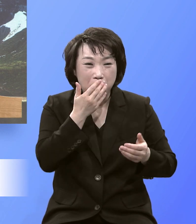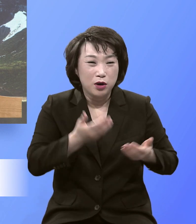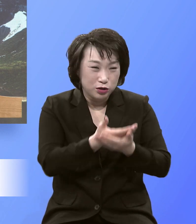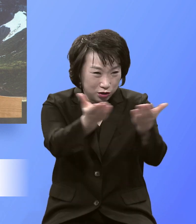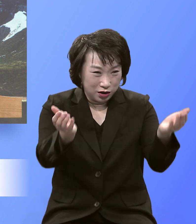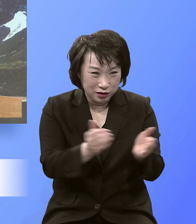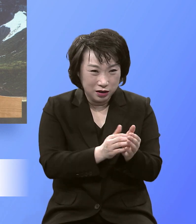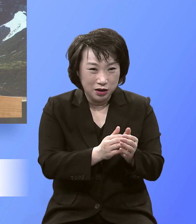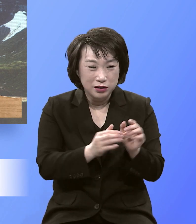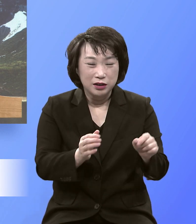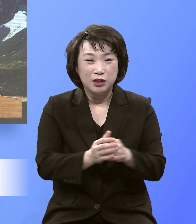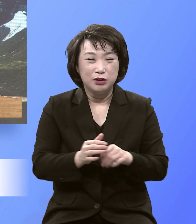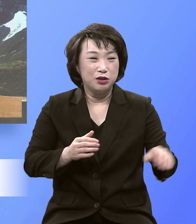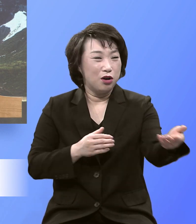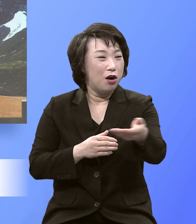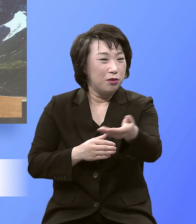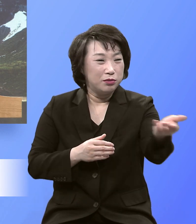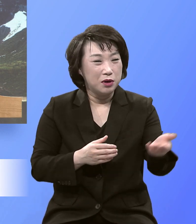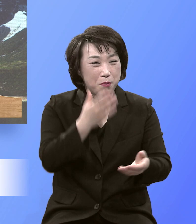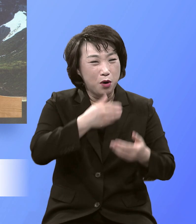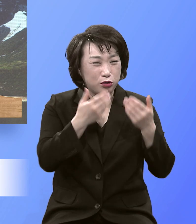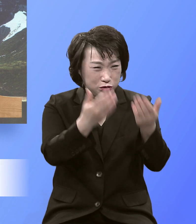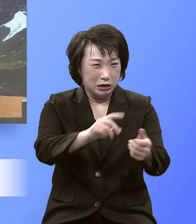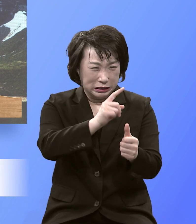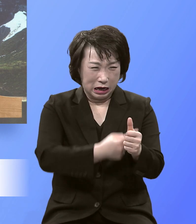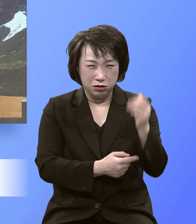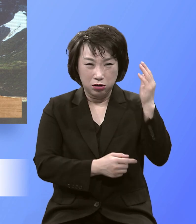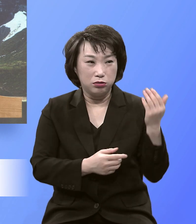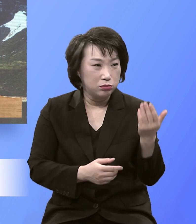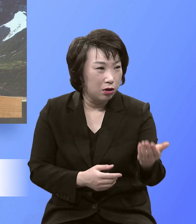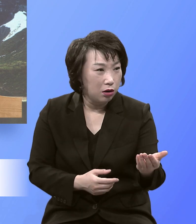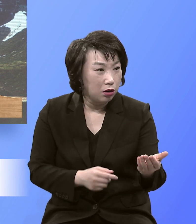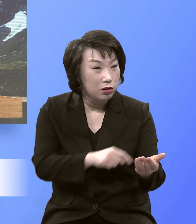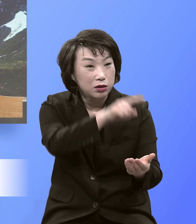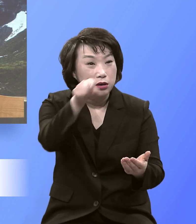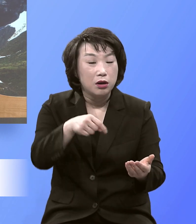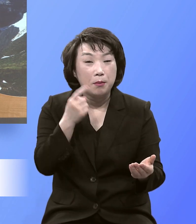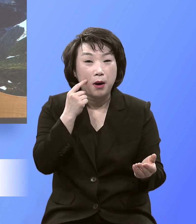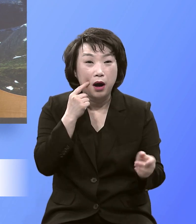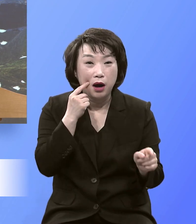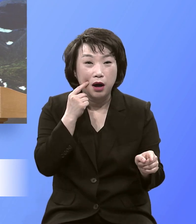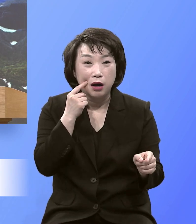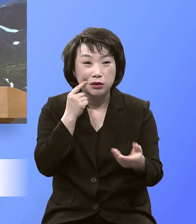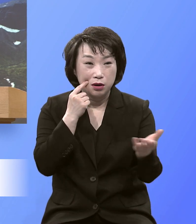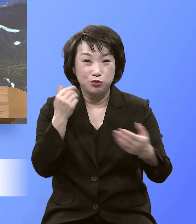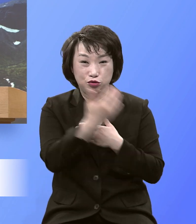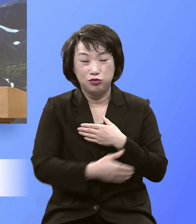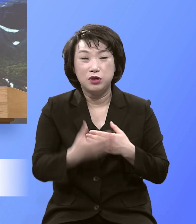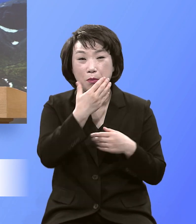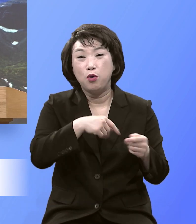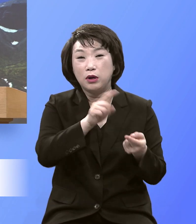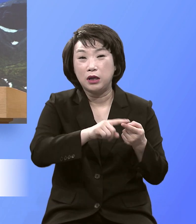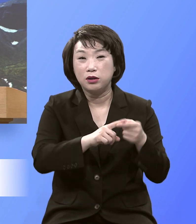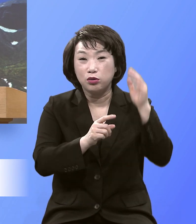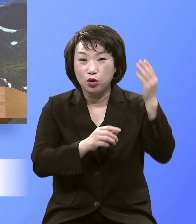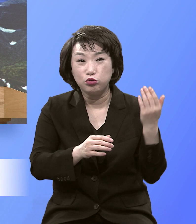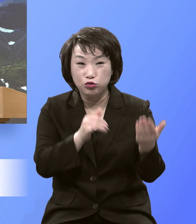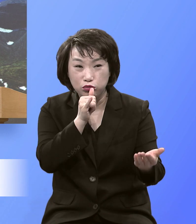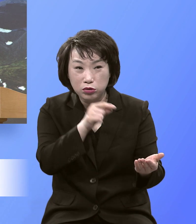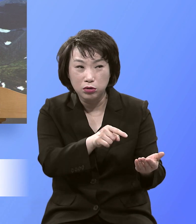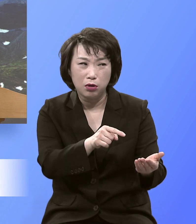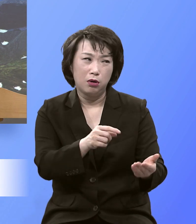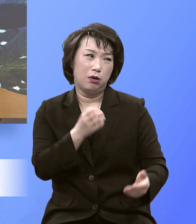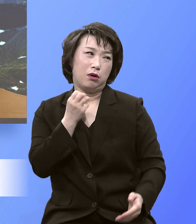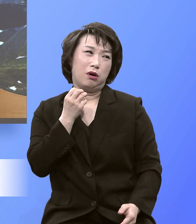먹였으니 그가 어찌 여러분에게 복 주지 않겠나냐고 전부 다 여러분들이 육신의 복에 대해서